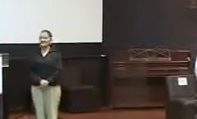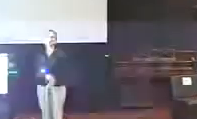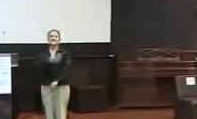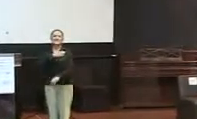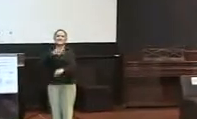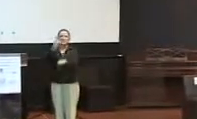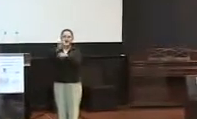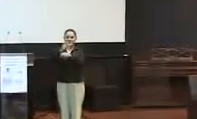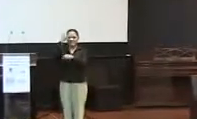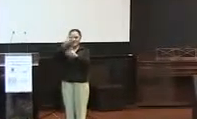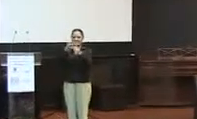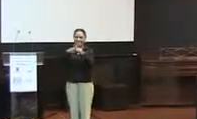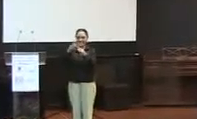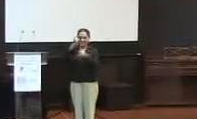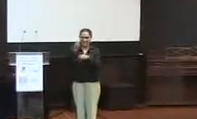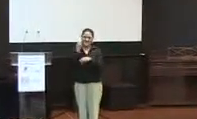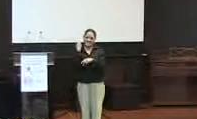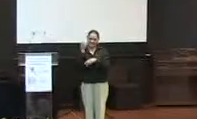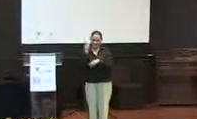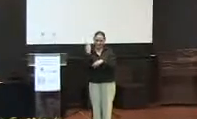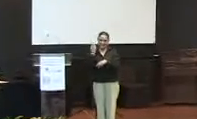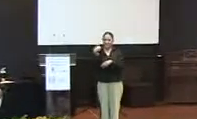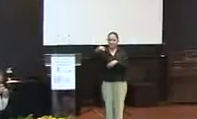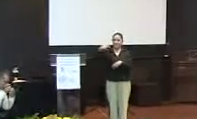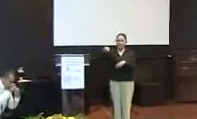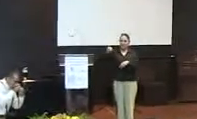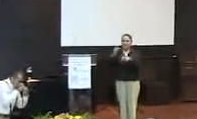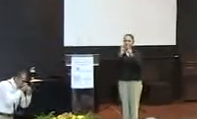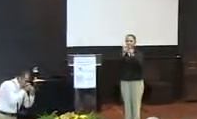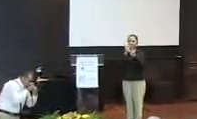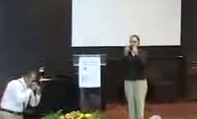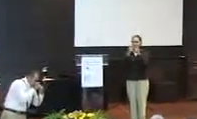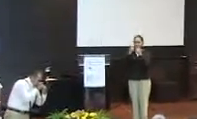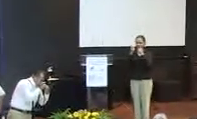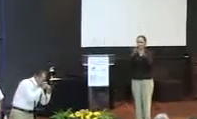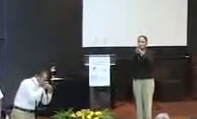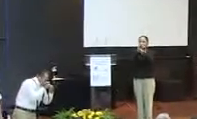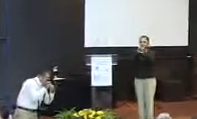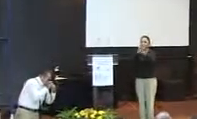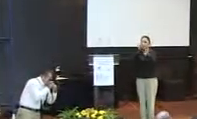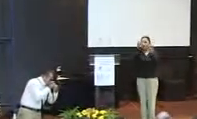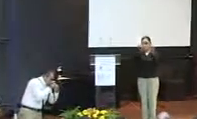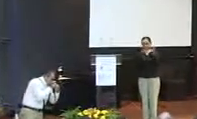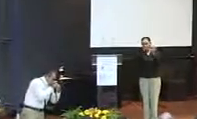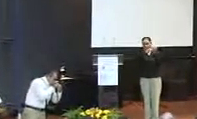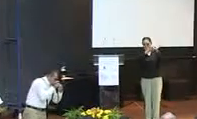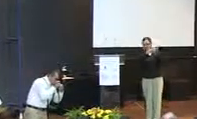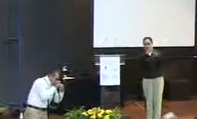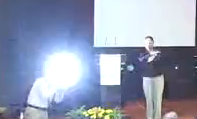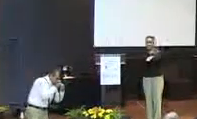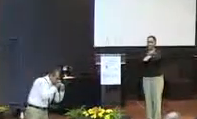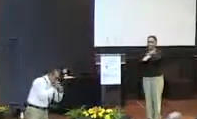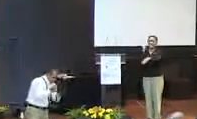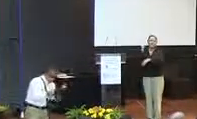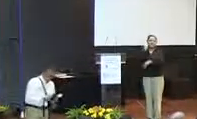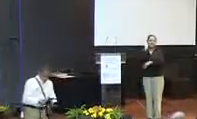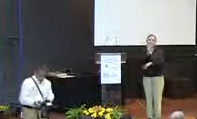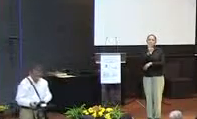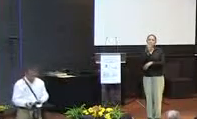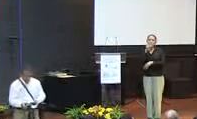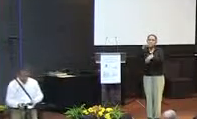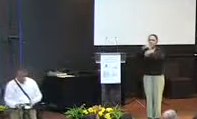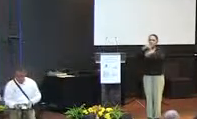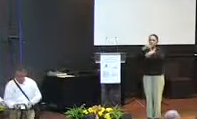Buenos días. Para dar inicio a este evento denominado Coloquio Morelense sobre la Reforma Energética, escuchemos las palabras del